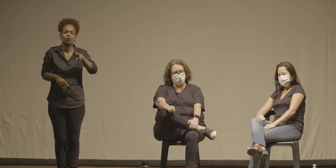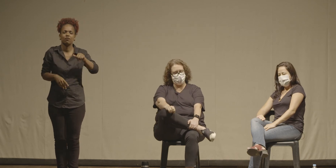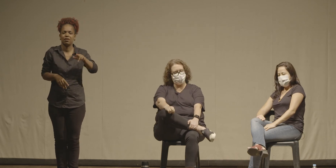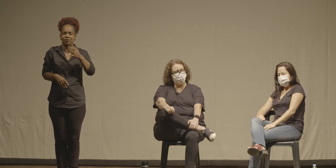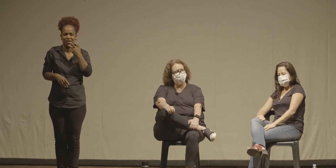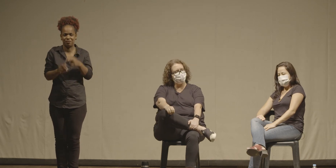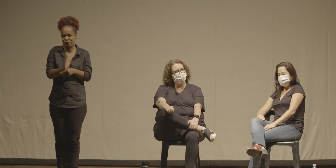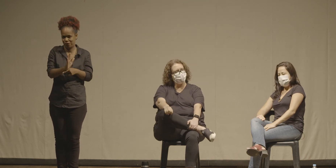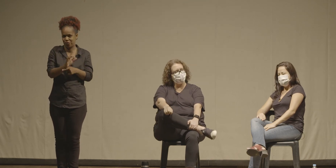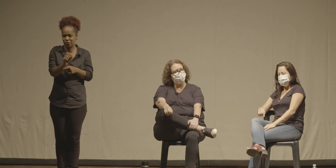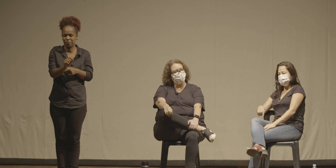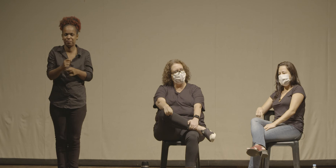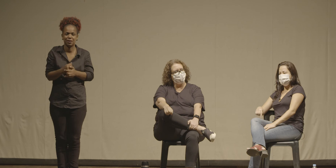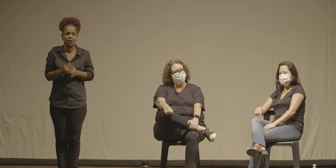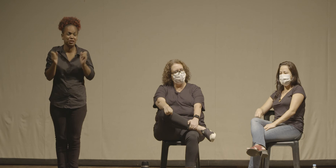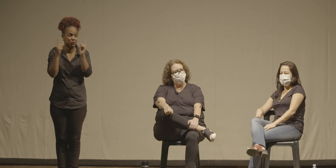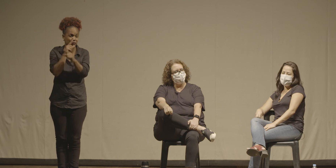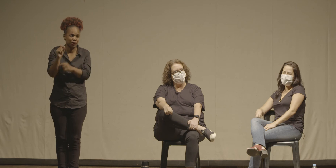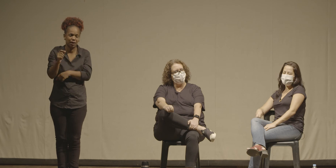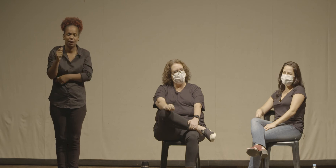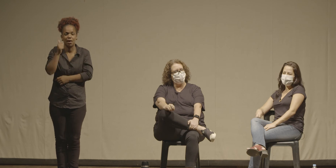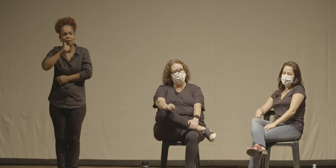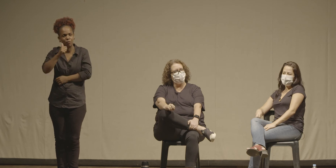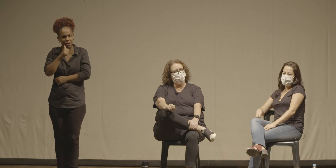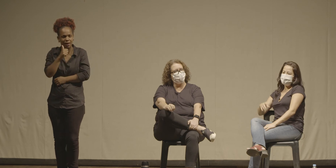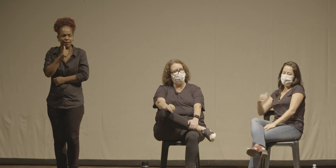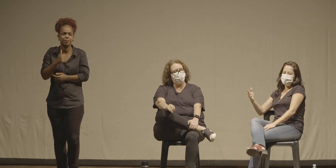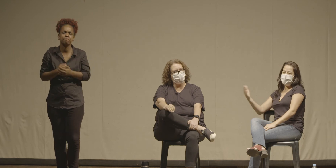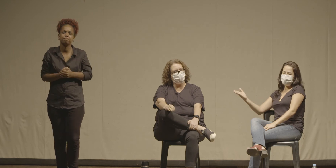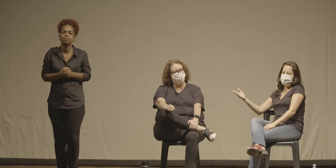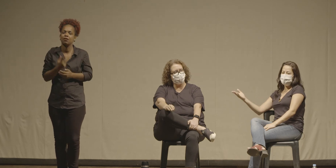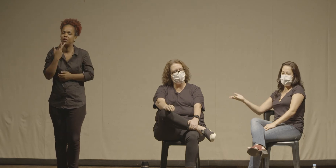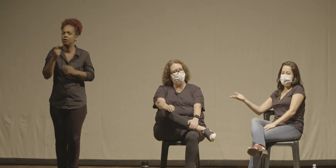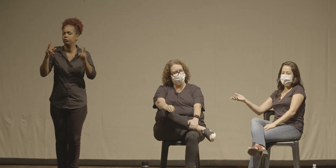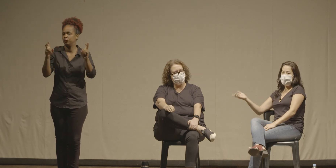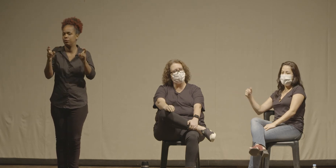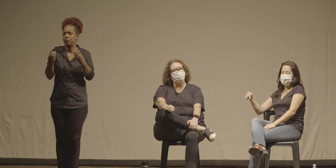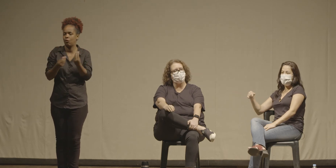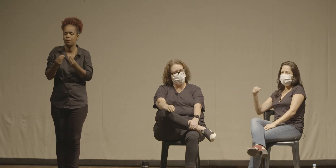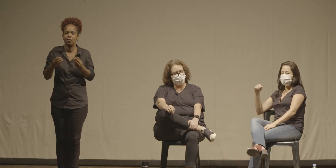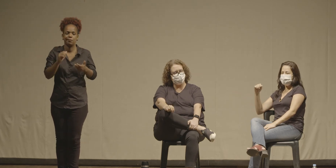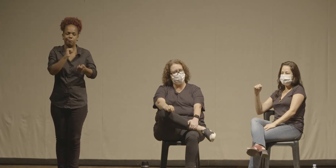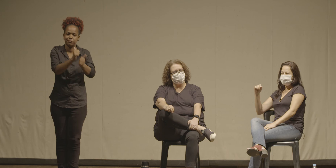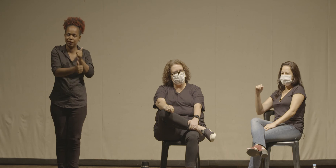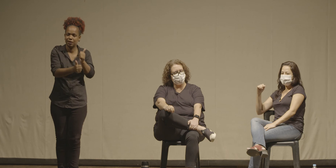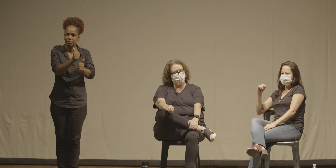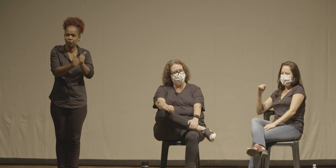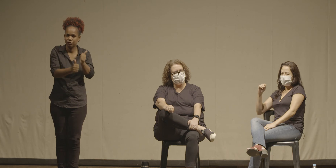filme, que é assim, a dificuldade de ser mulher, e vamos falar sobre ser mulher atleta ainda